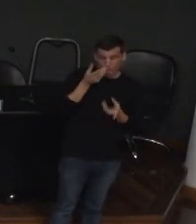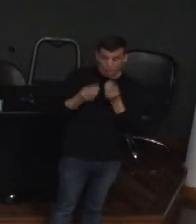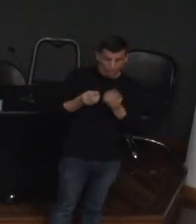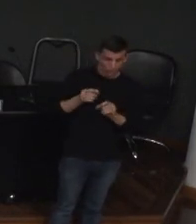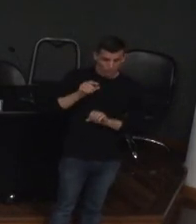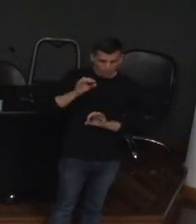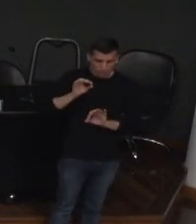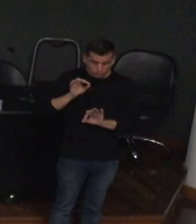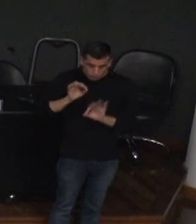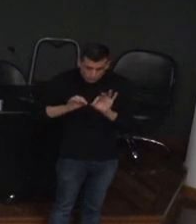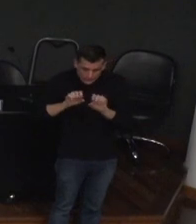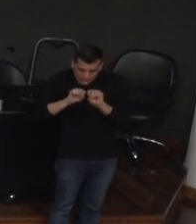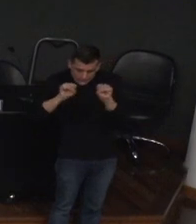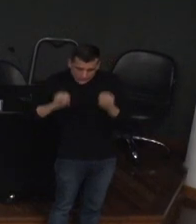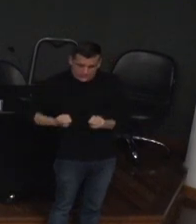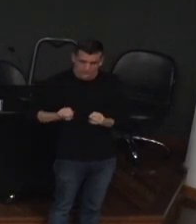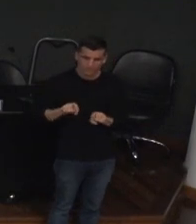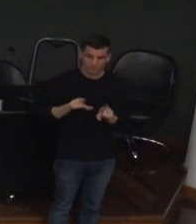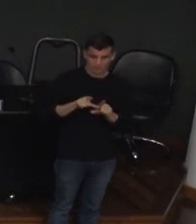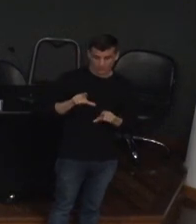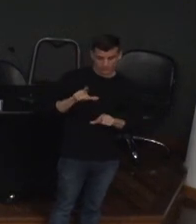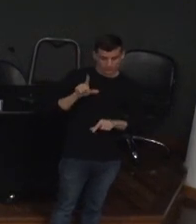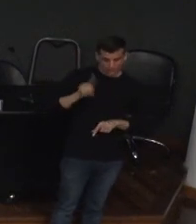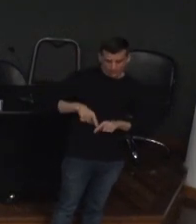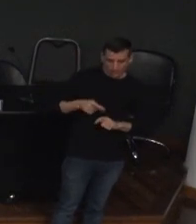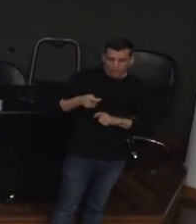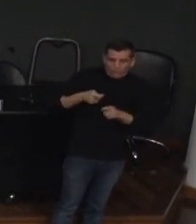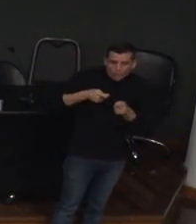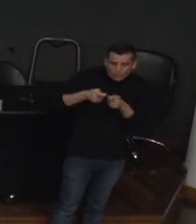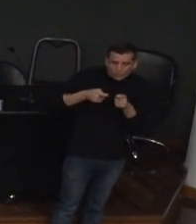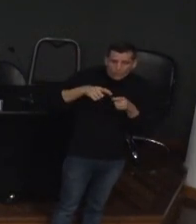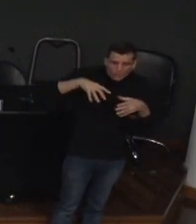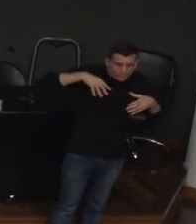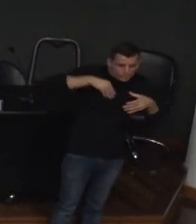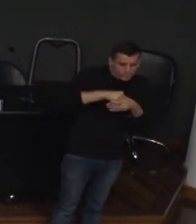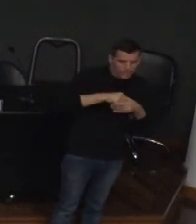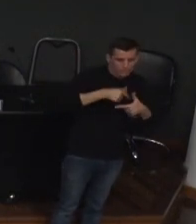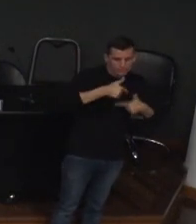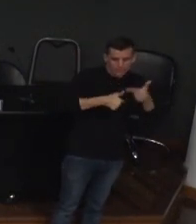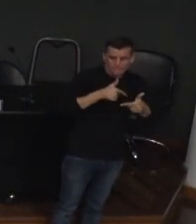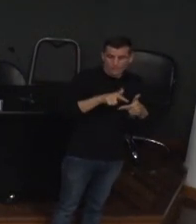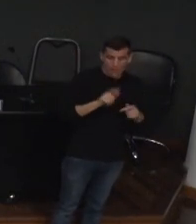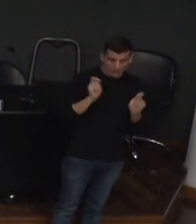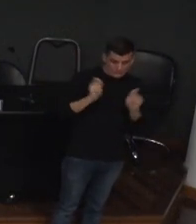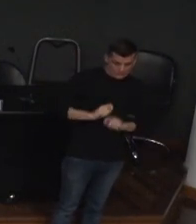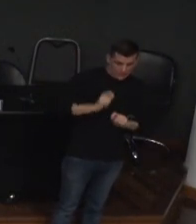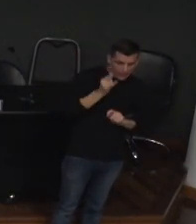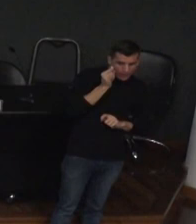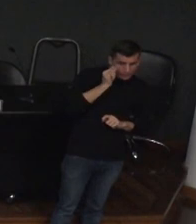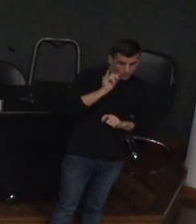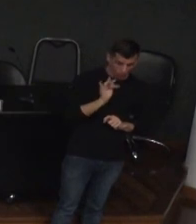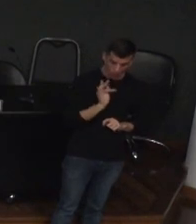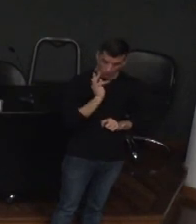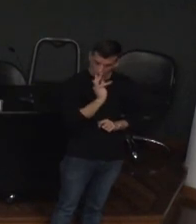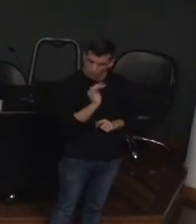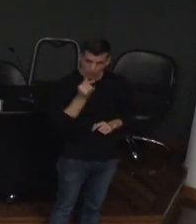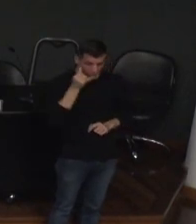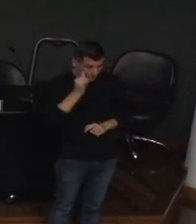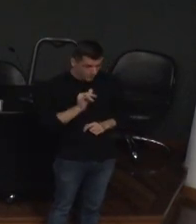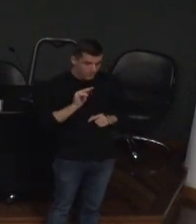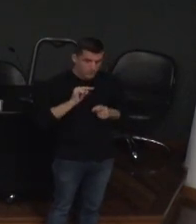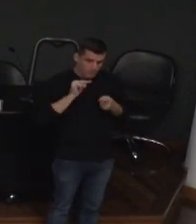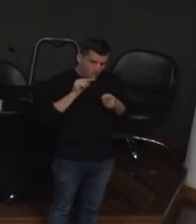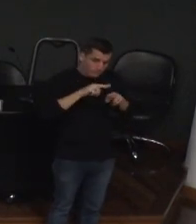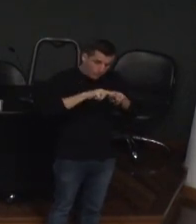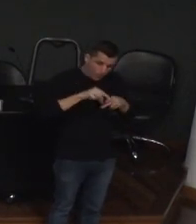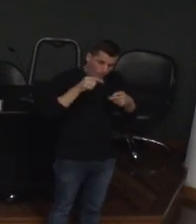legal. Esse é um controle interno, veja, preventivo. Você não está pensando no que pode acontecer e o que você vai fazer se acontecer. Você está pensando em